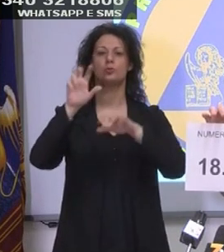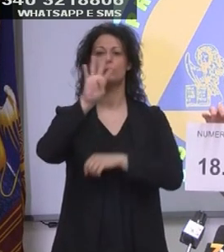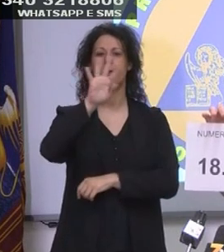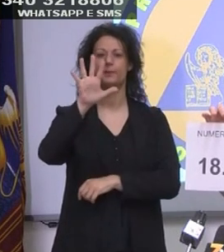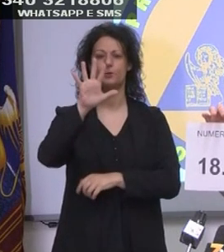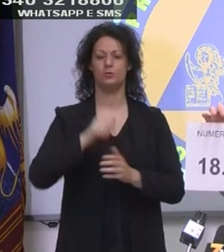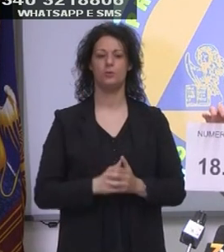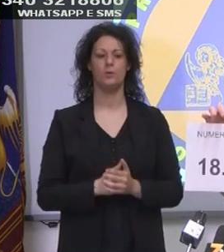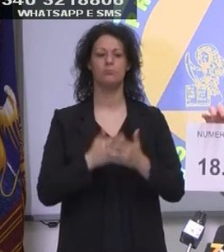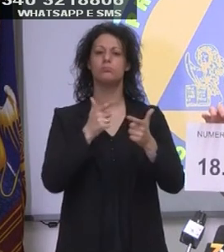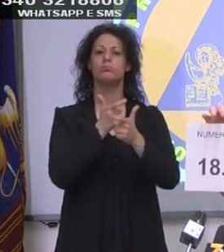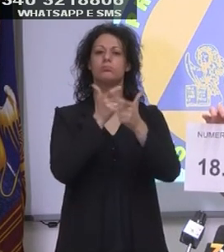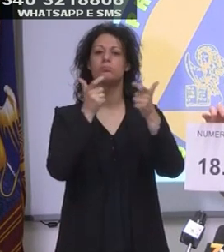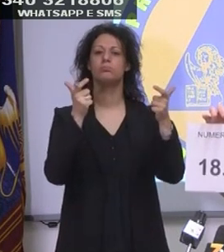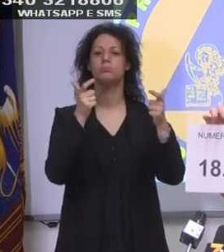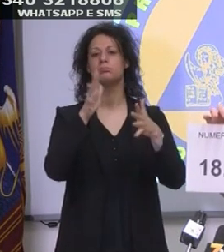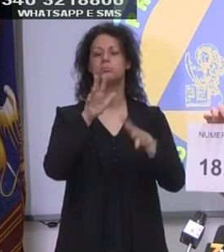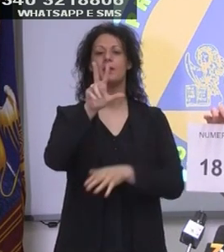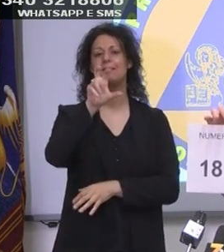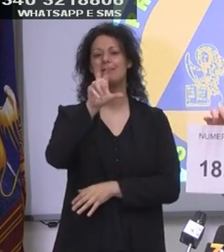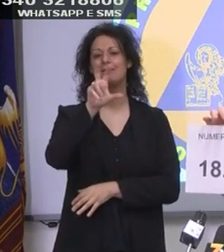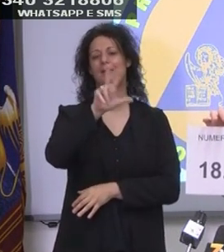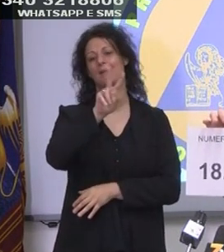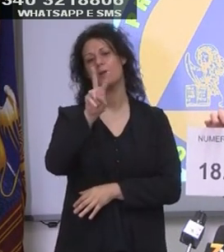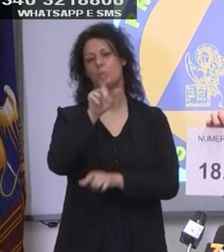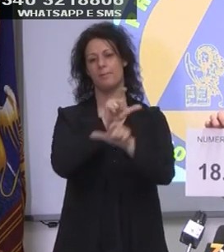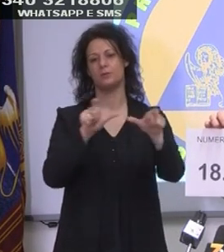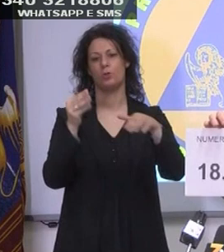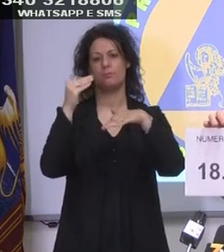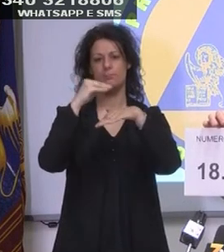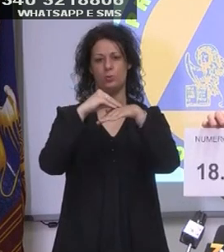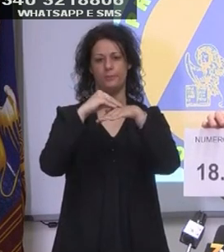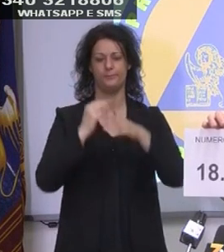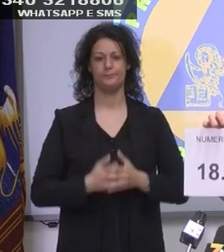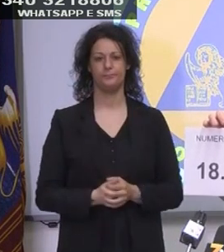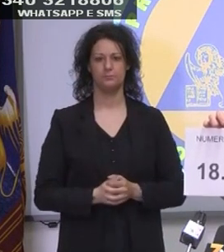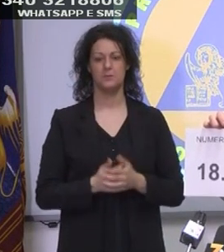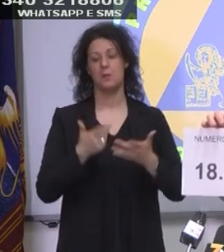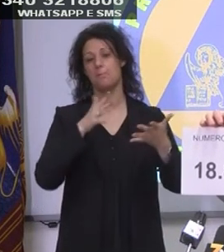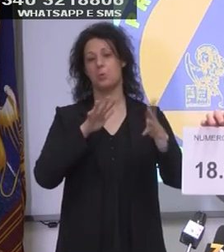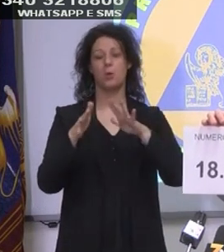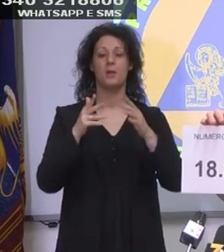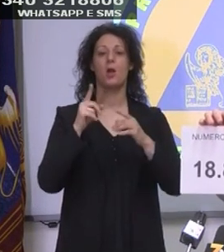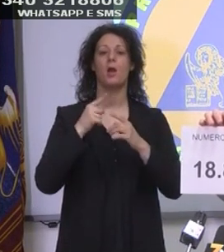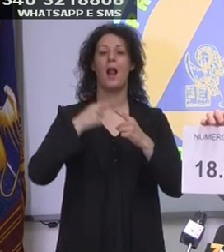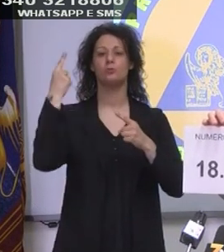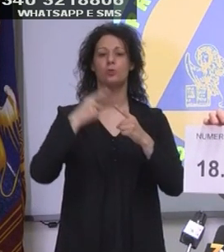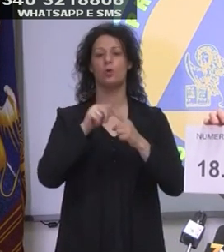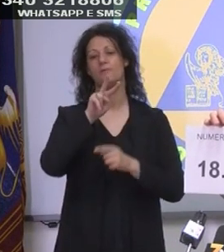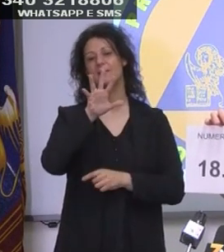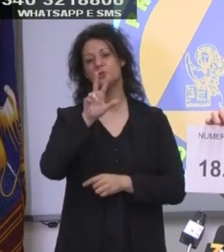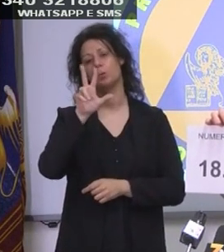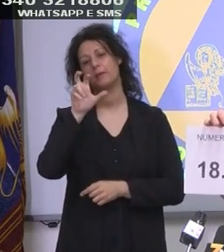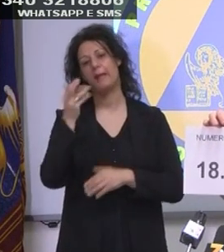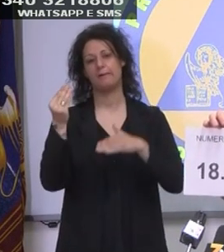18.845, abbiamo una crescita di una trentina, più 32, peraltro vedete che ogni giorno 25, 30 sono questi.